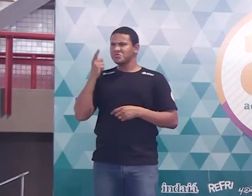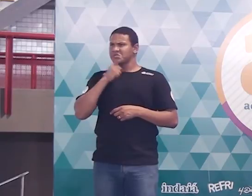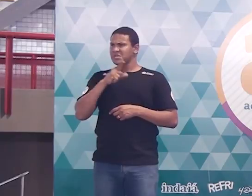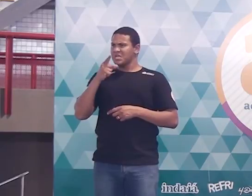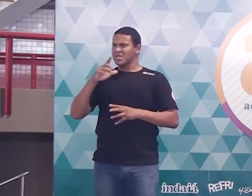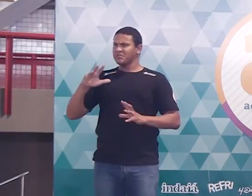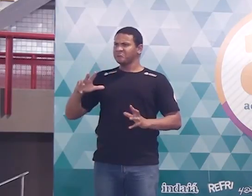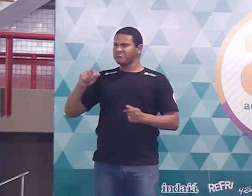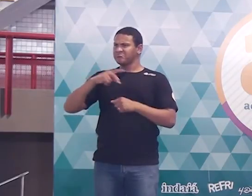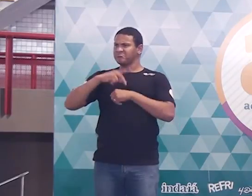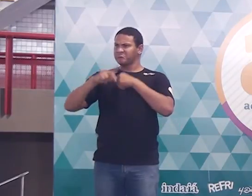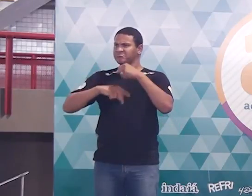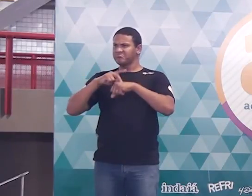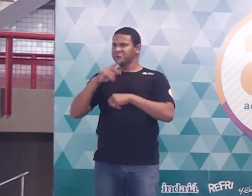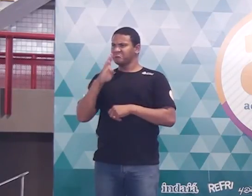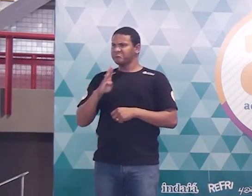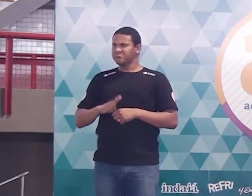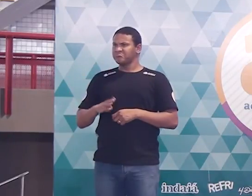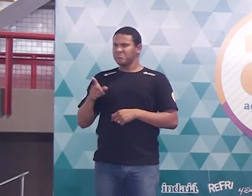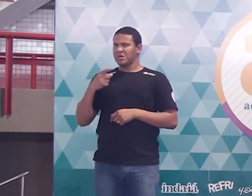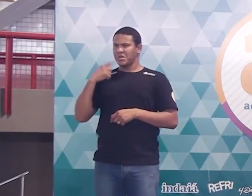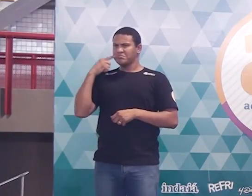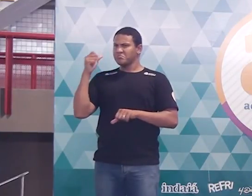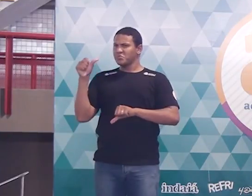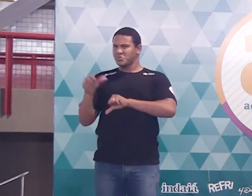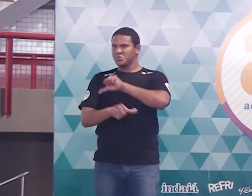coisas aconteçam, a gente precisa